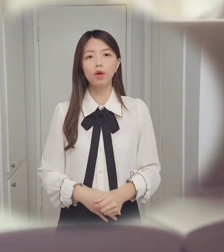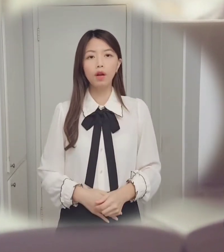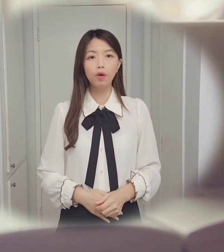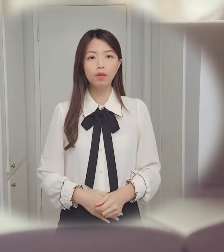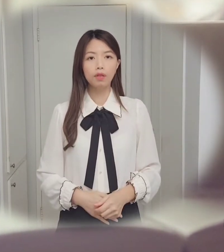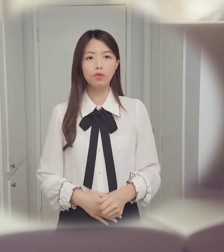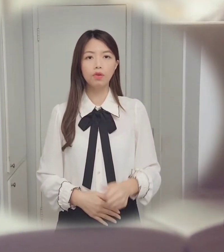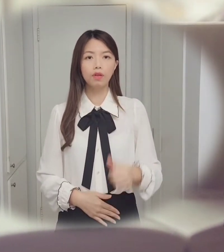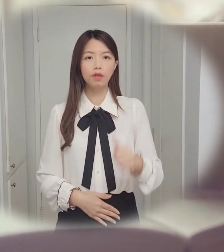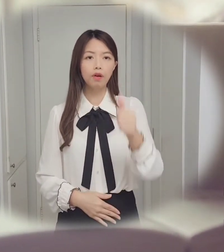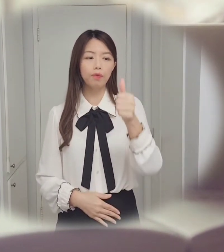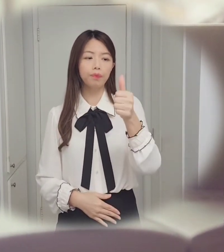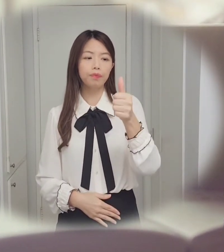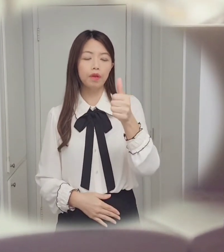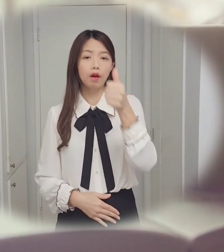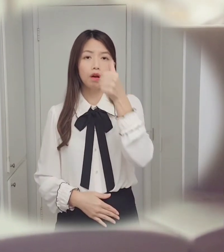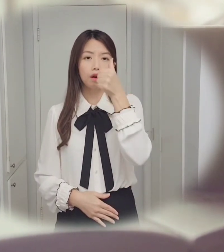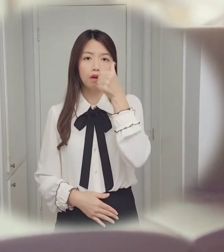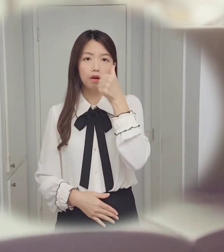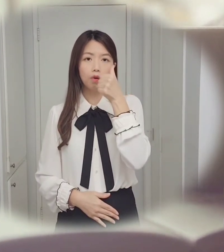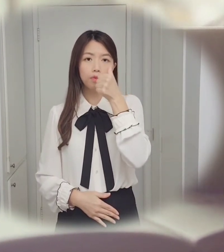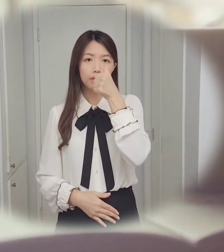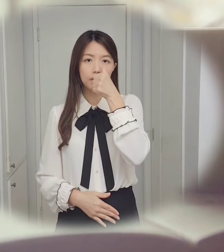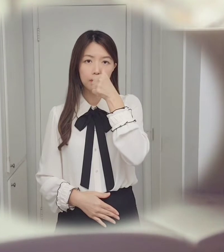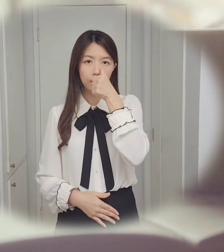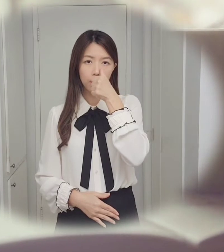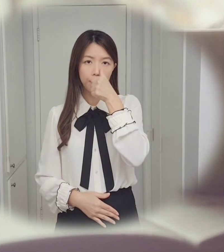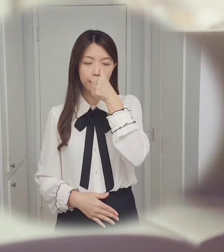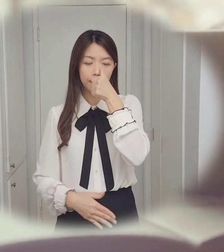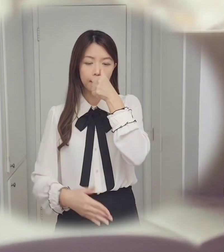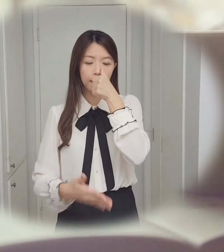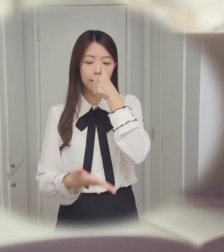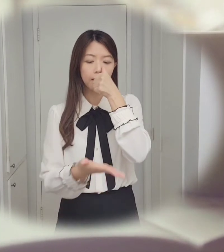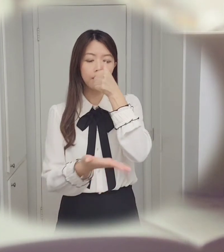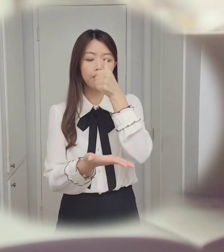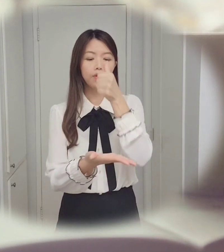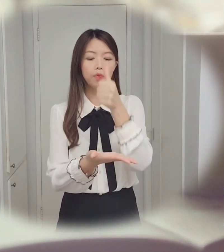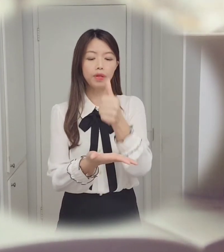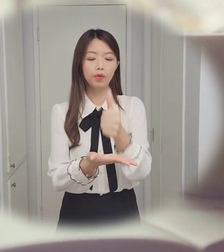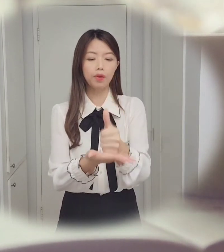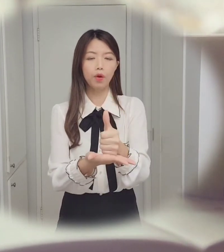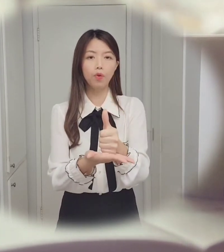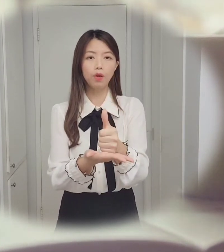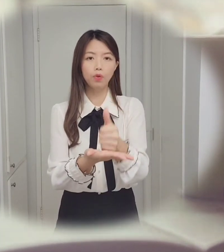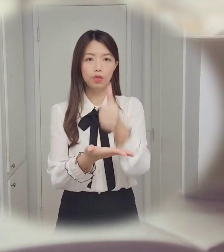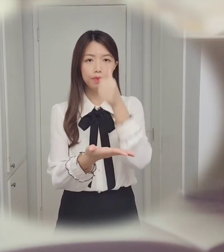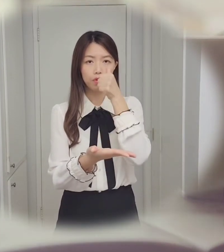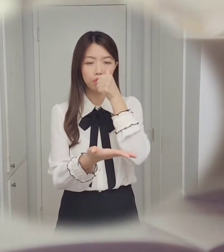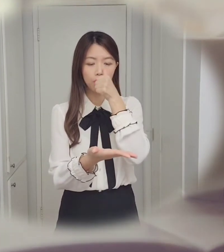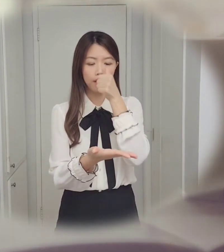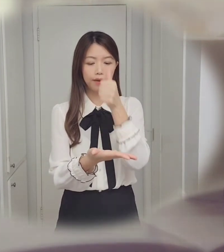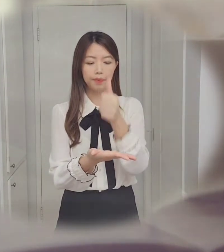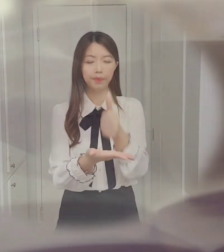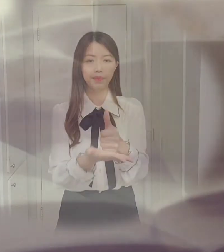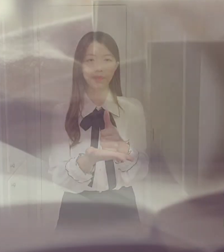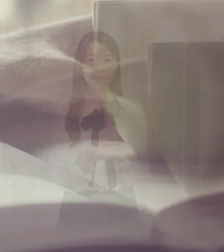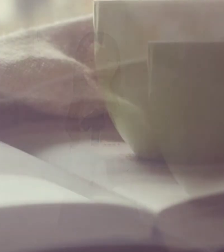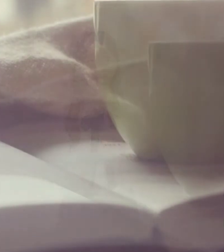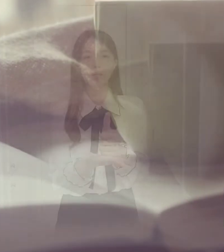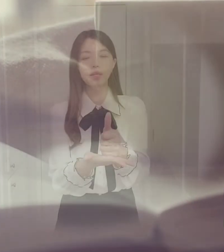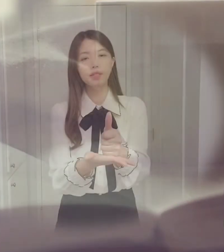이렇게. 죄라고 하는 뜻의 소원은요, 엄지를 코앞에 댔다가 왼손바닥 위에 올려놓으시면 죄.